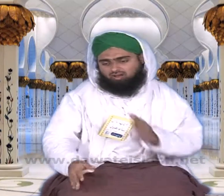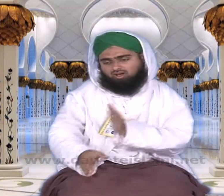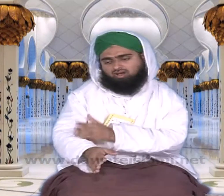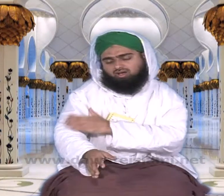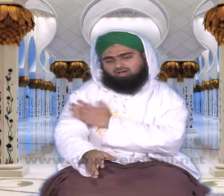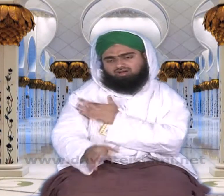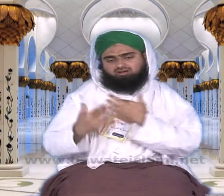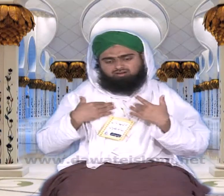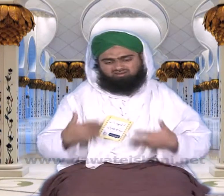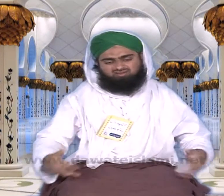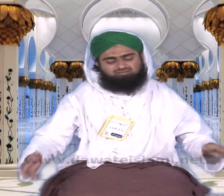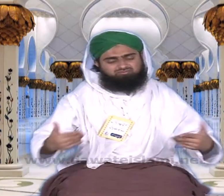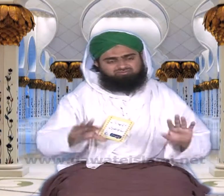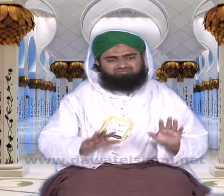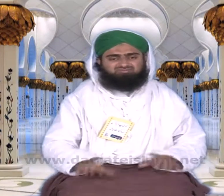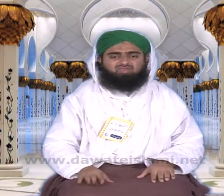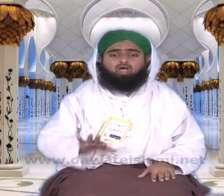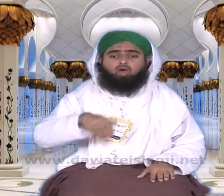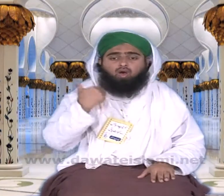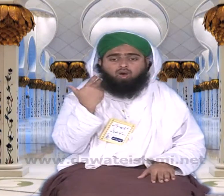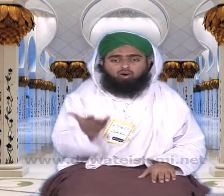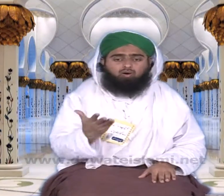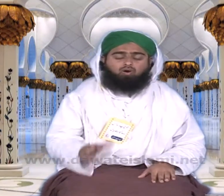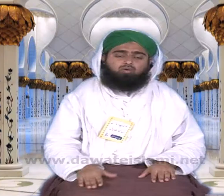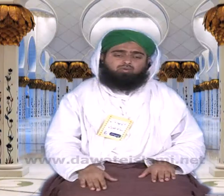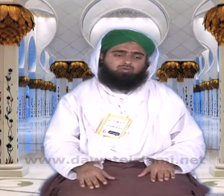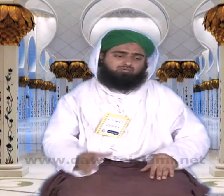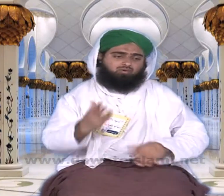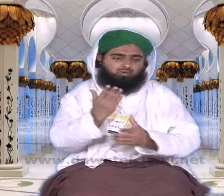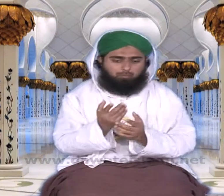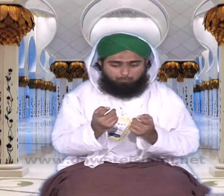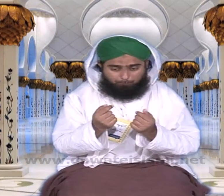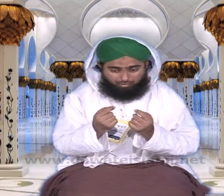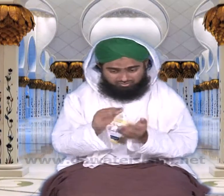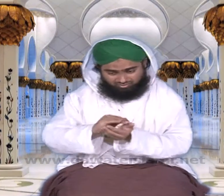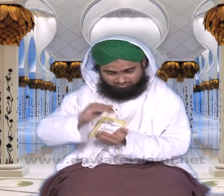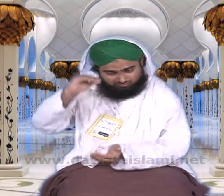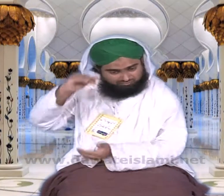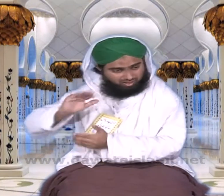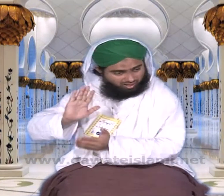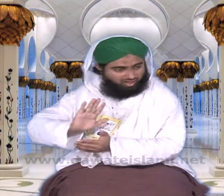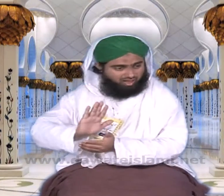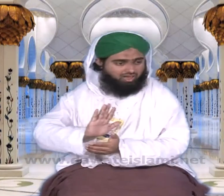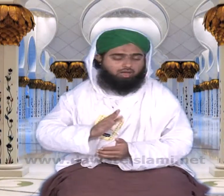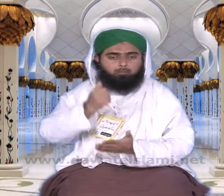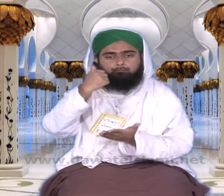آزہ الگ الگ ہو گئے اور وہ مال وہ خدارہ جسے گن گن کر جوڑ جوڑ کر رکھا تھا